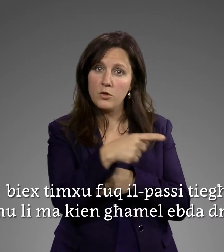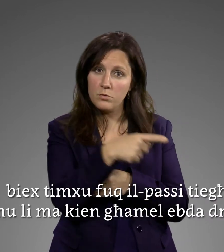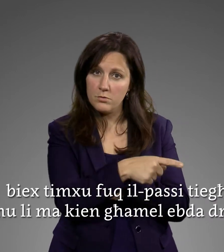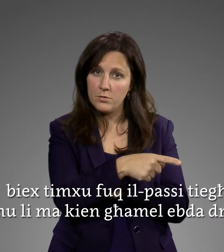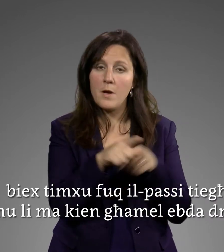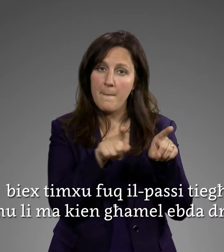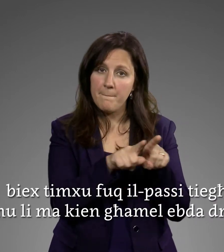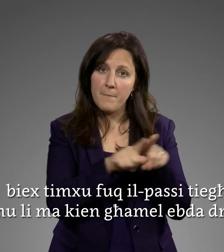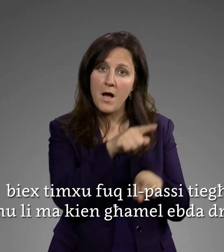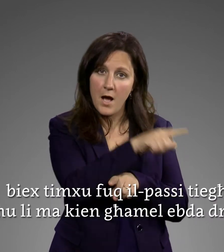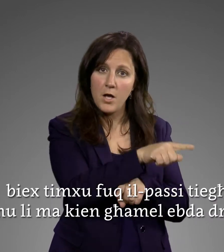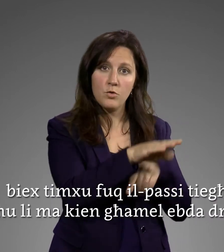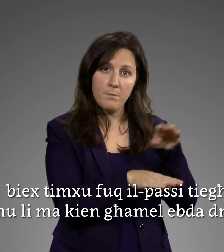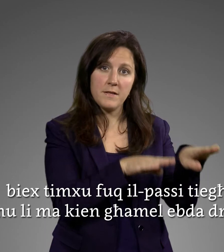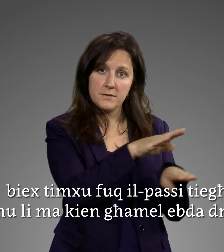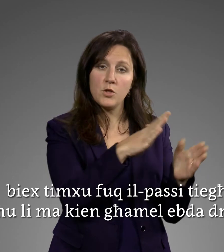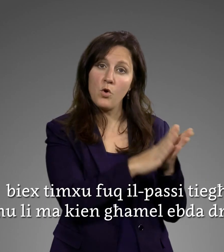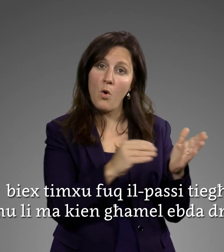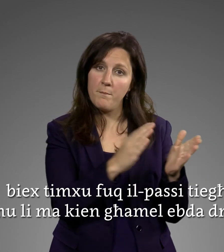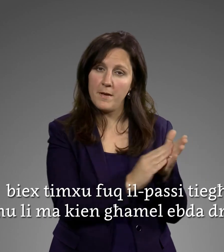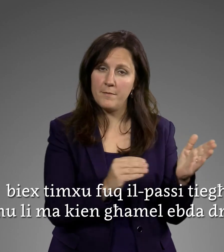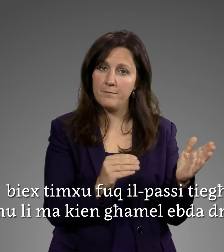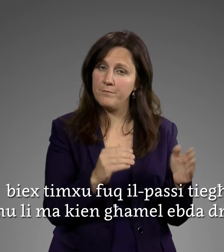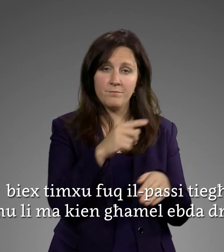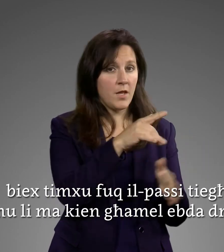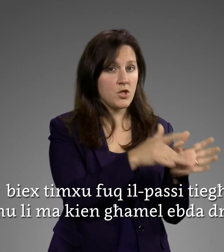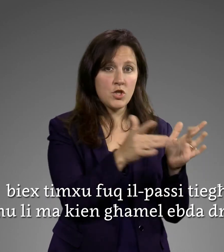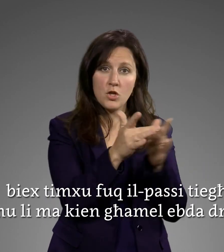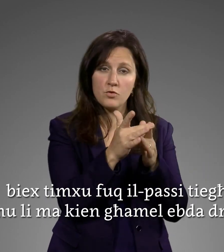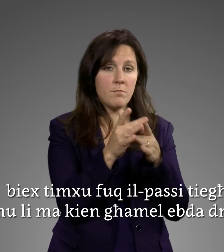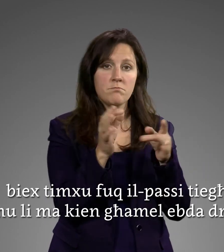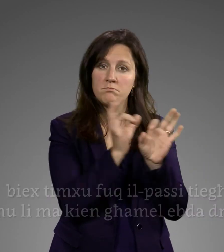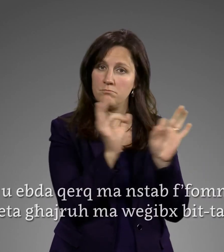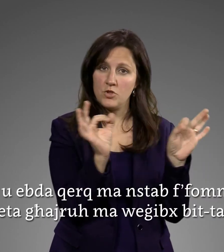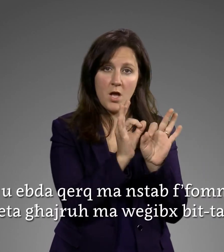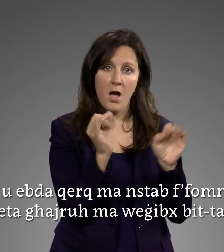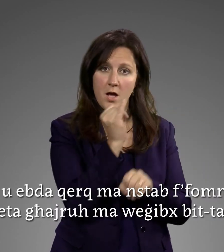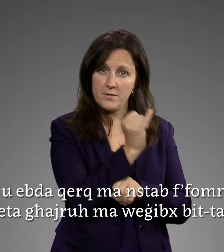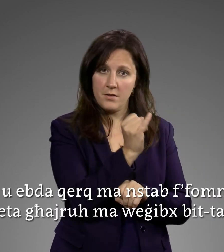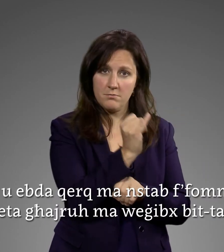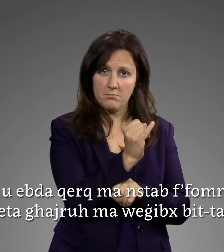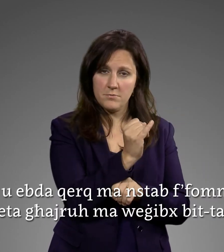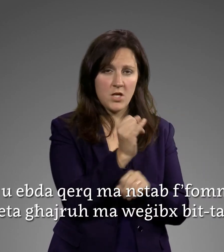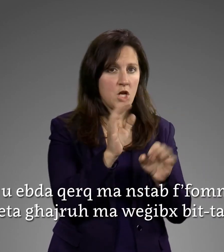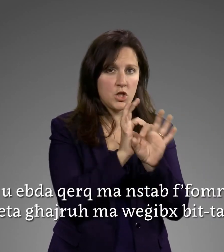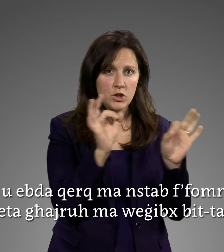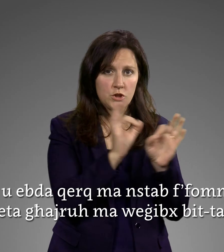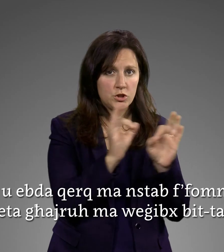il-passi tiegħu. U li ma kien għamel ebda dnub u ebda erq ma nstab